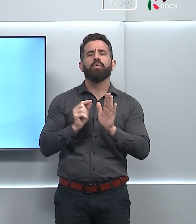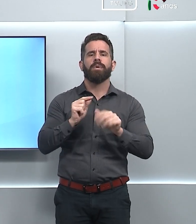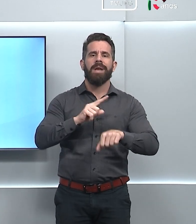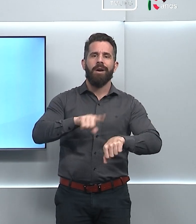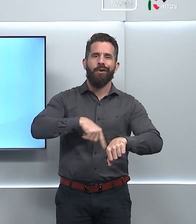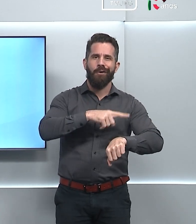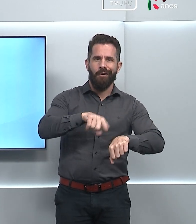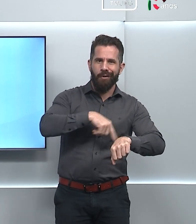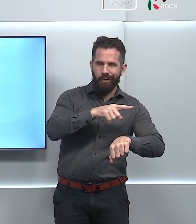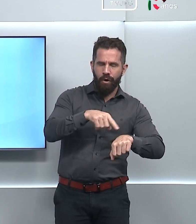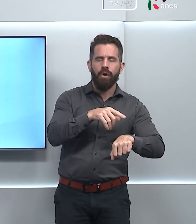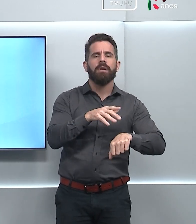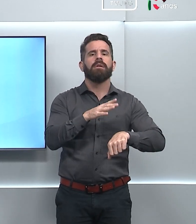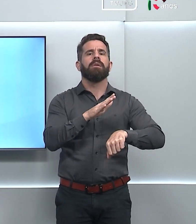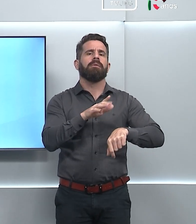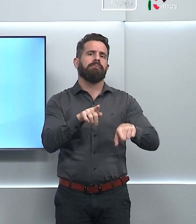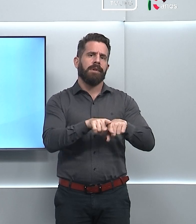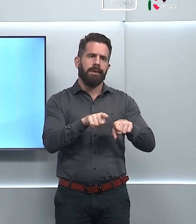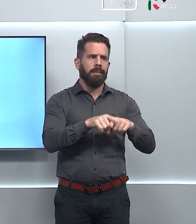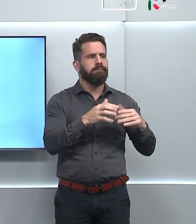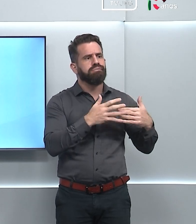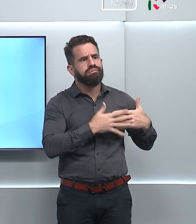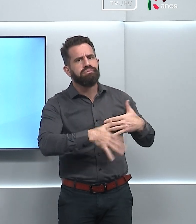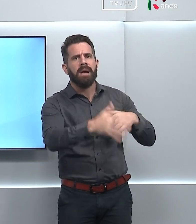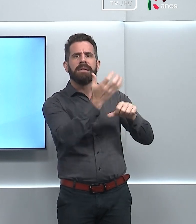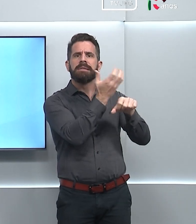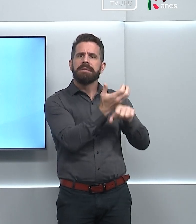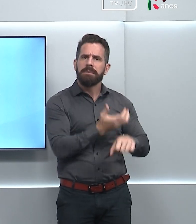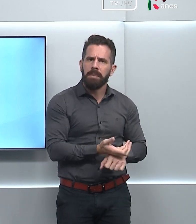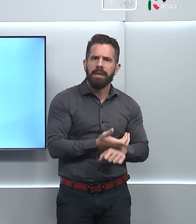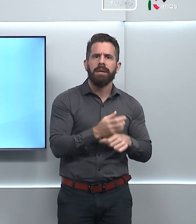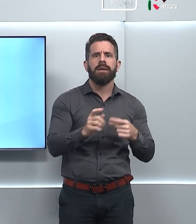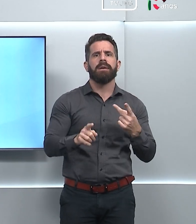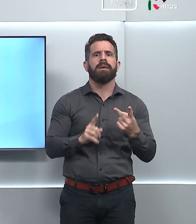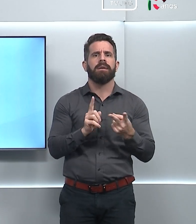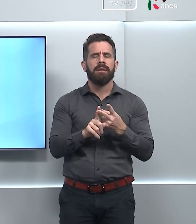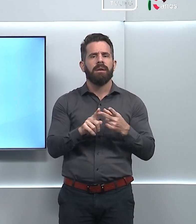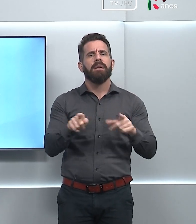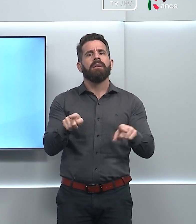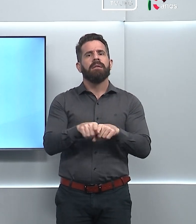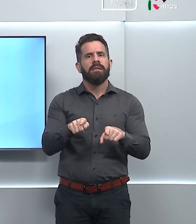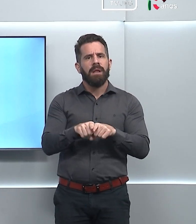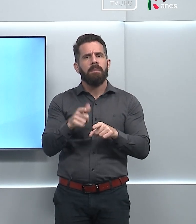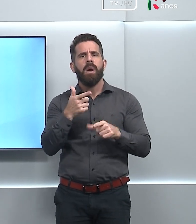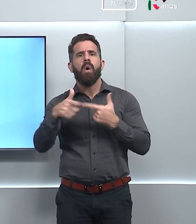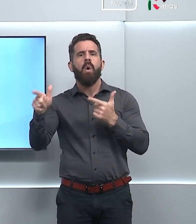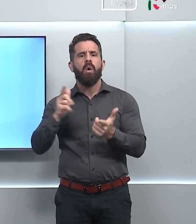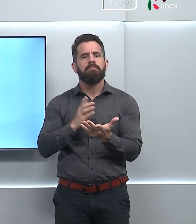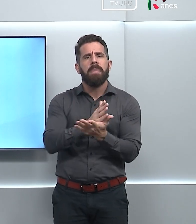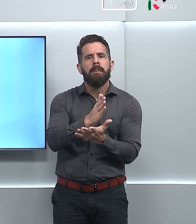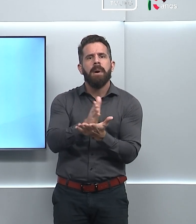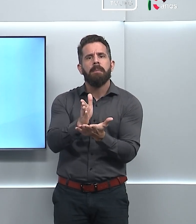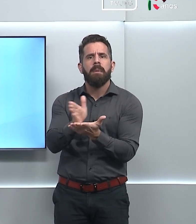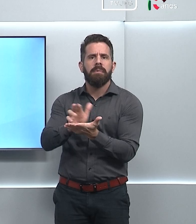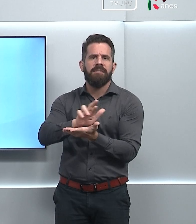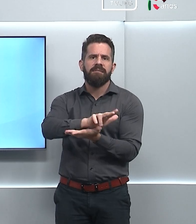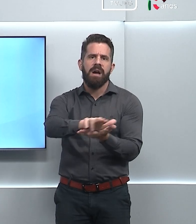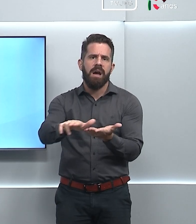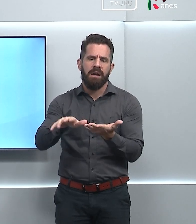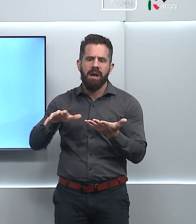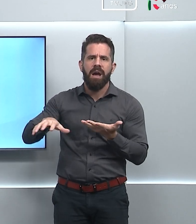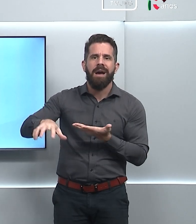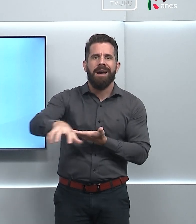carga horária da formação geral, a determinação da criação de itinerários formativos, que são divididos por áreas